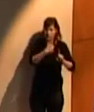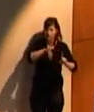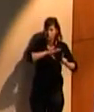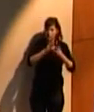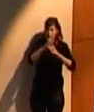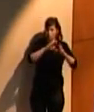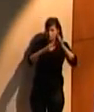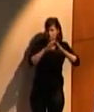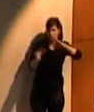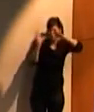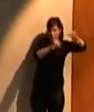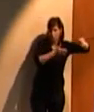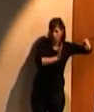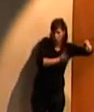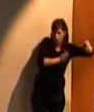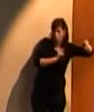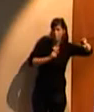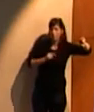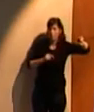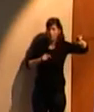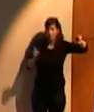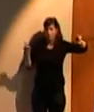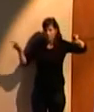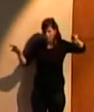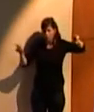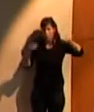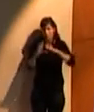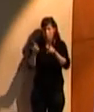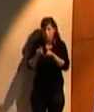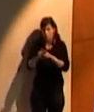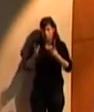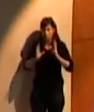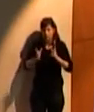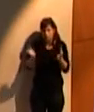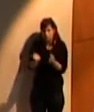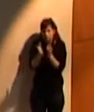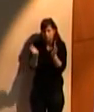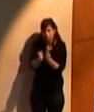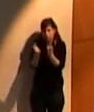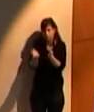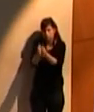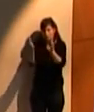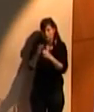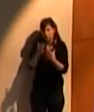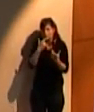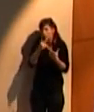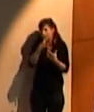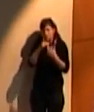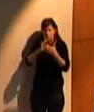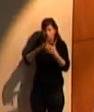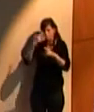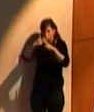qui est partie à Bordeaux. Et après, on a des bénévoles aussi, plus ponctuellement. Voilà. Donc, on ne va pas pouvoir citer tout le monde.